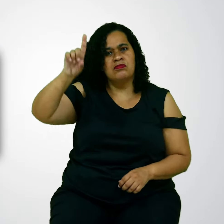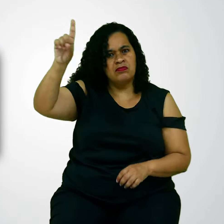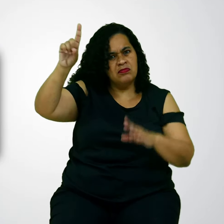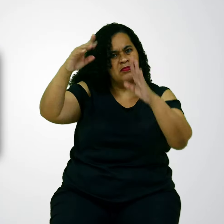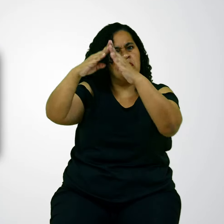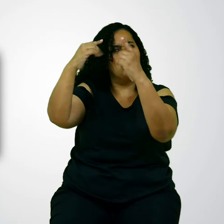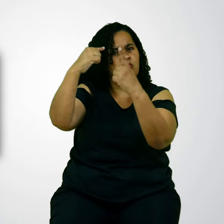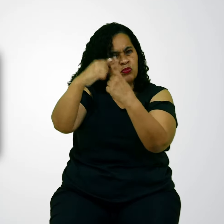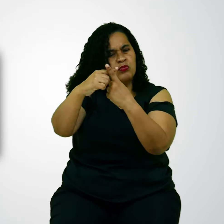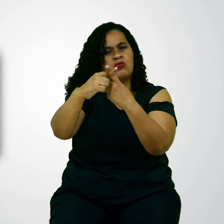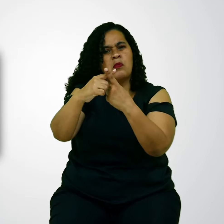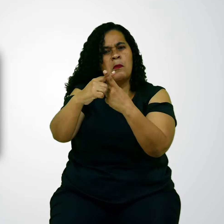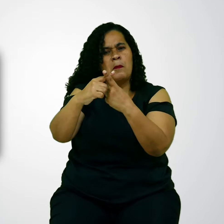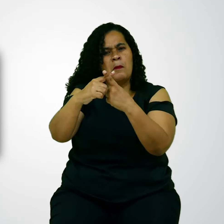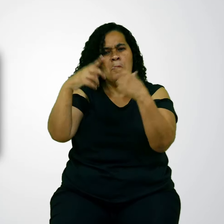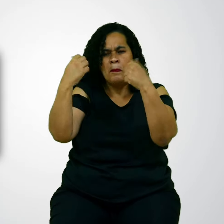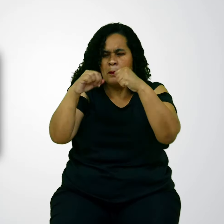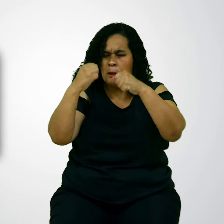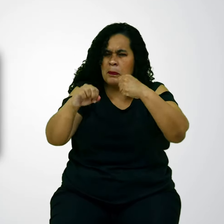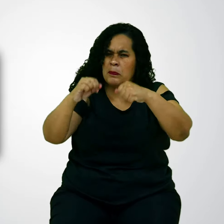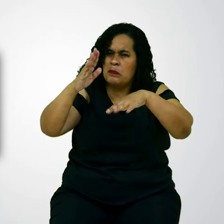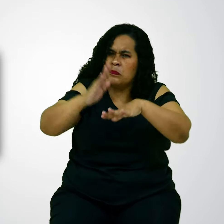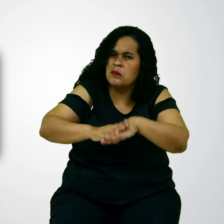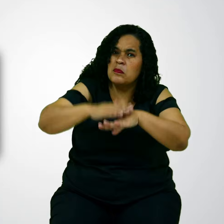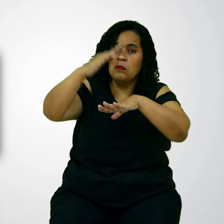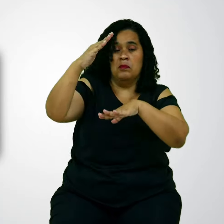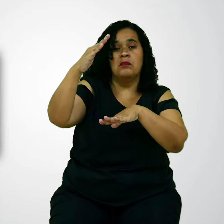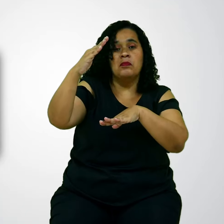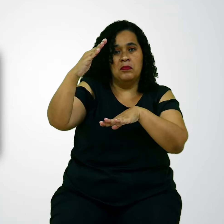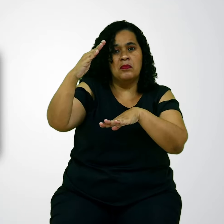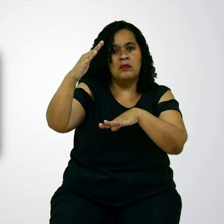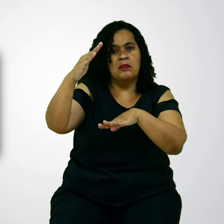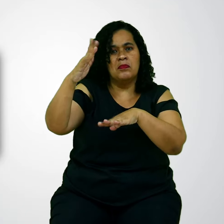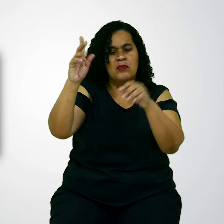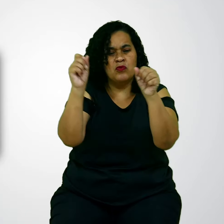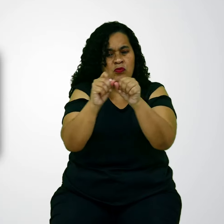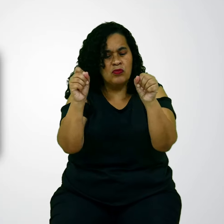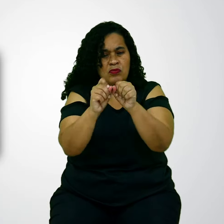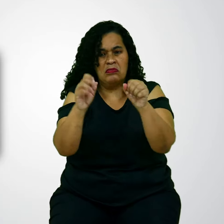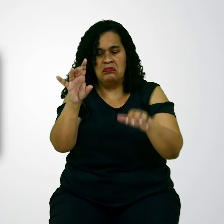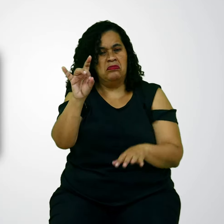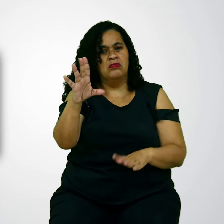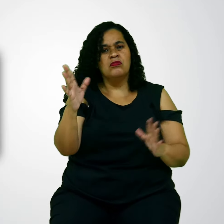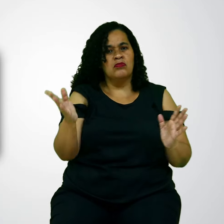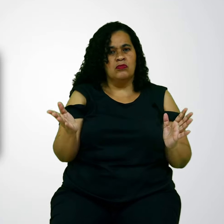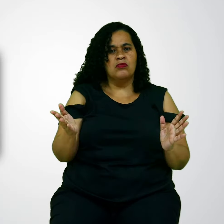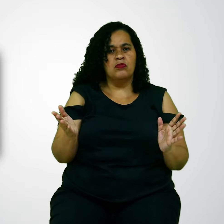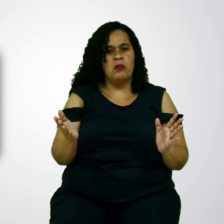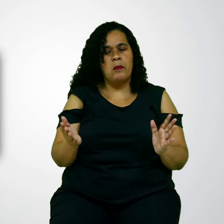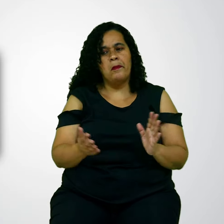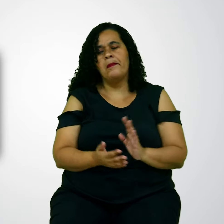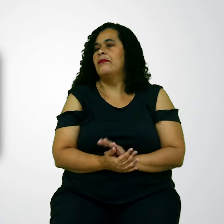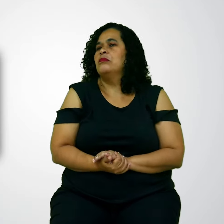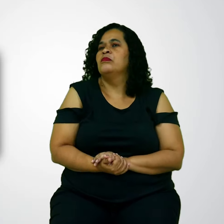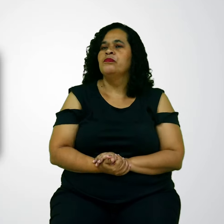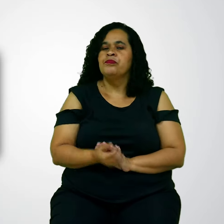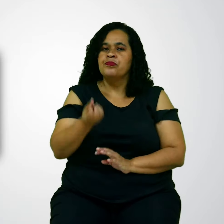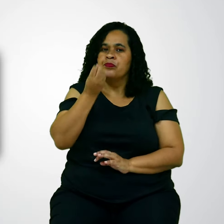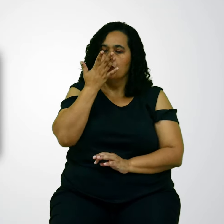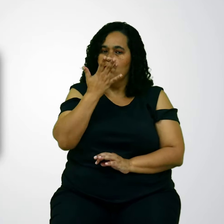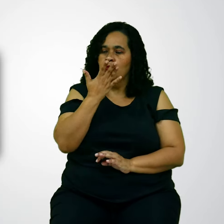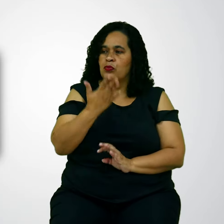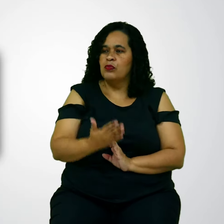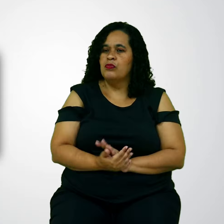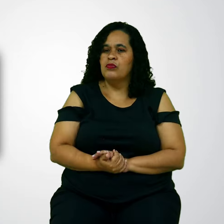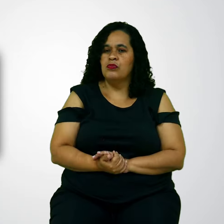passo a mais, né? Do que o próprio fazer por fazer, né? Eu vou abordar